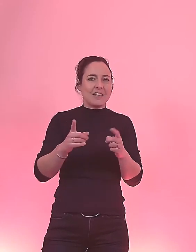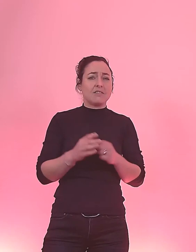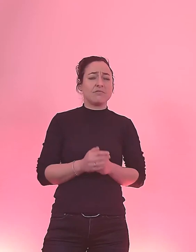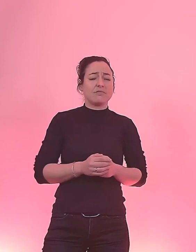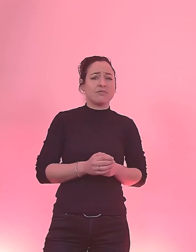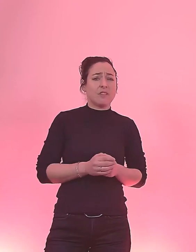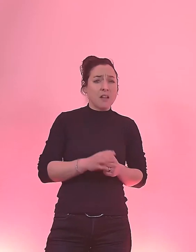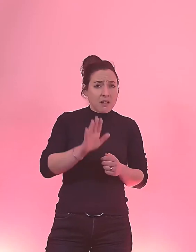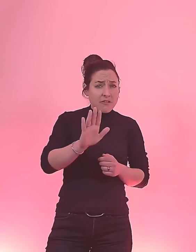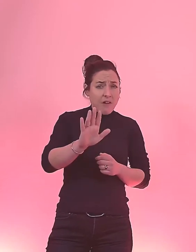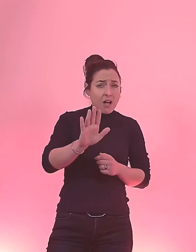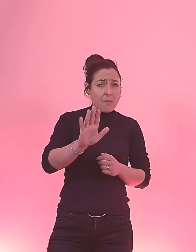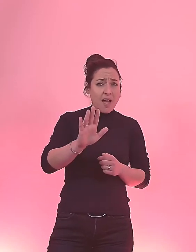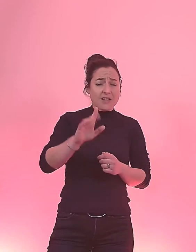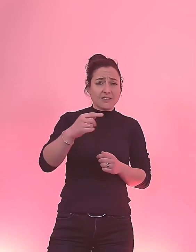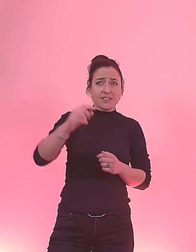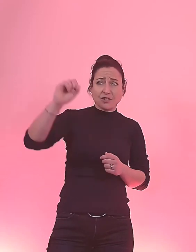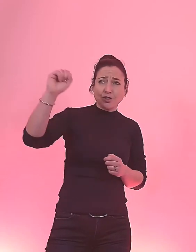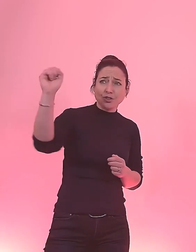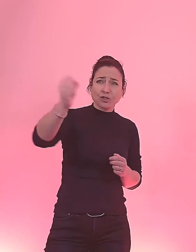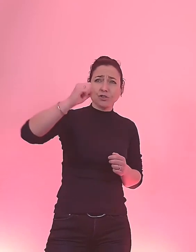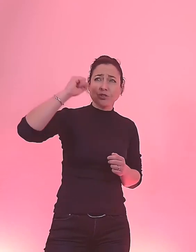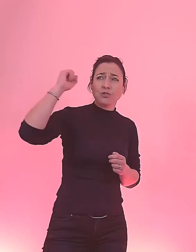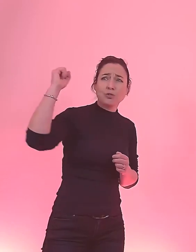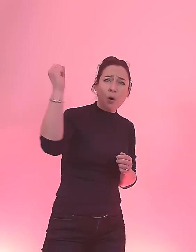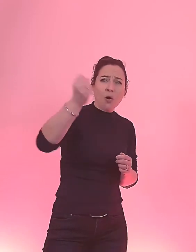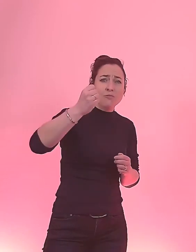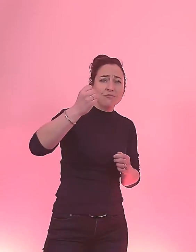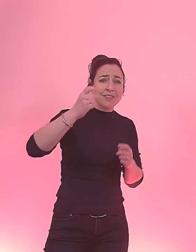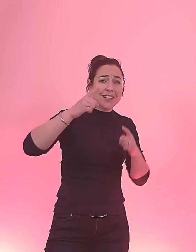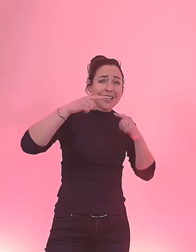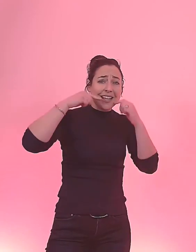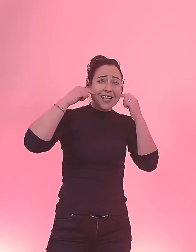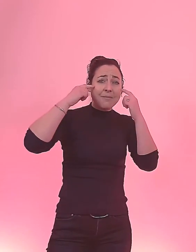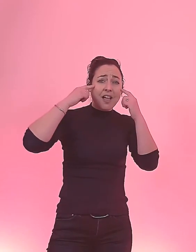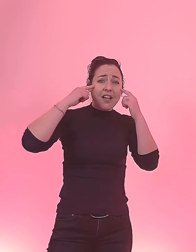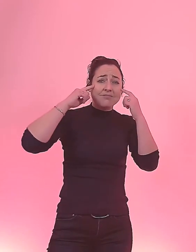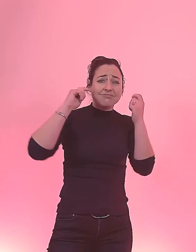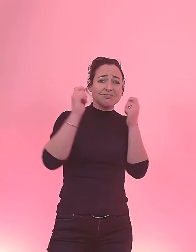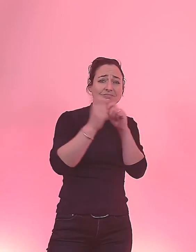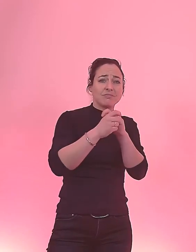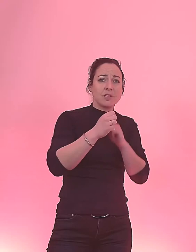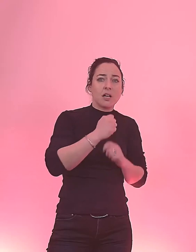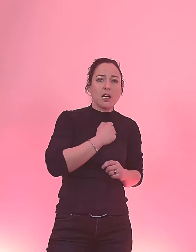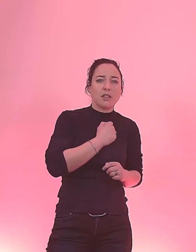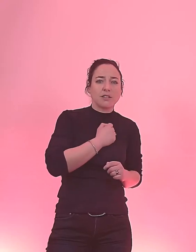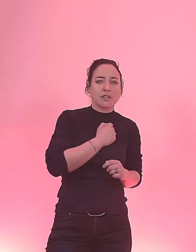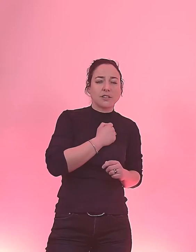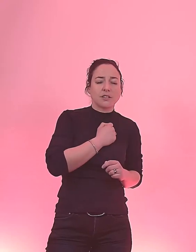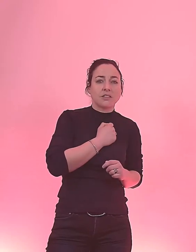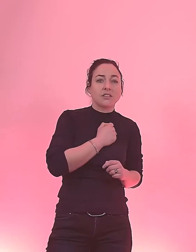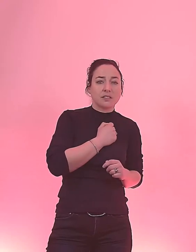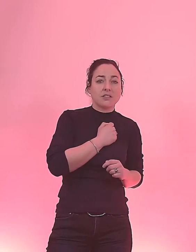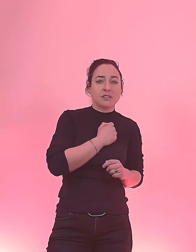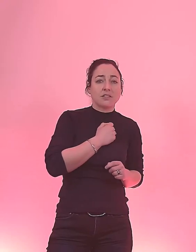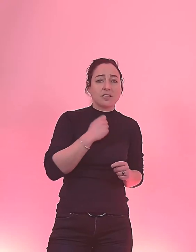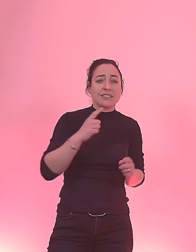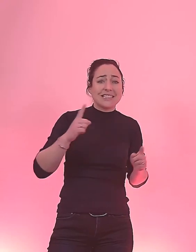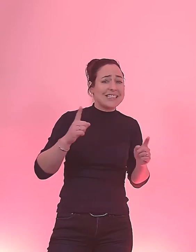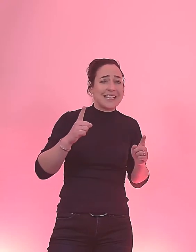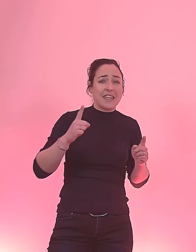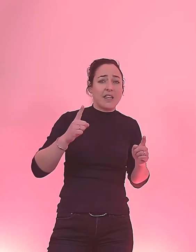stormt dan gaat de glimlach over in een angstige blik daar gaat het zingen over in een schreeuw